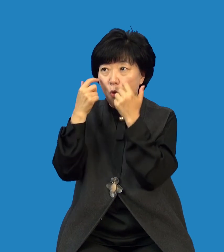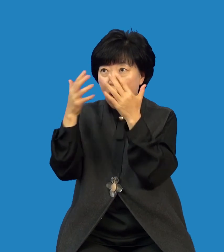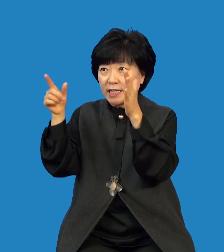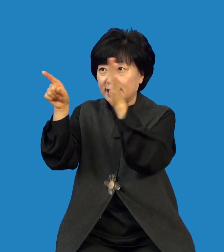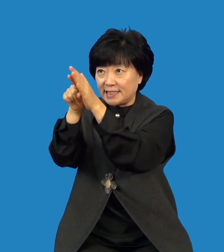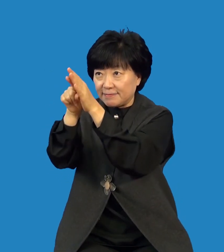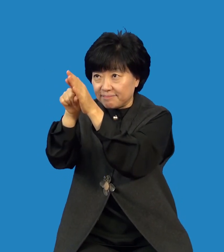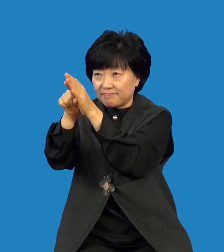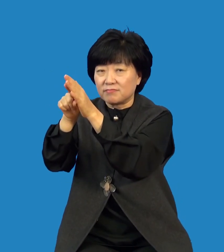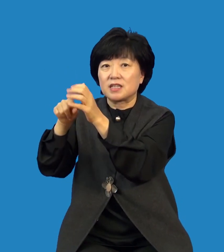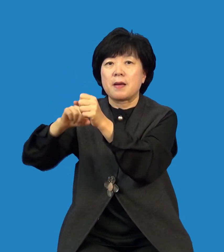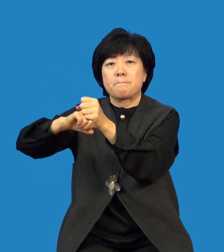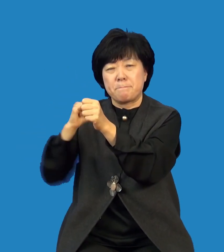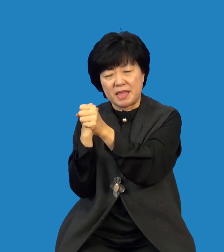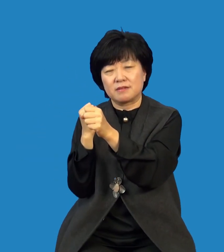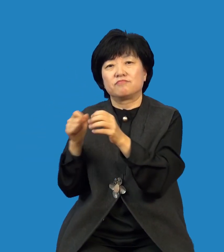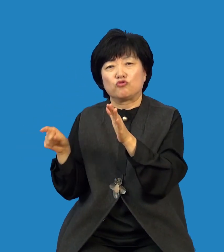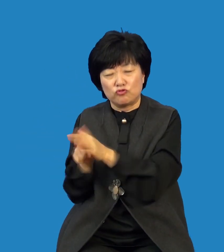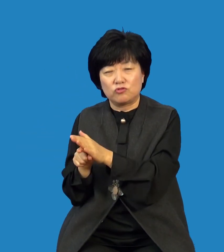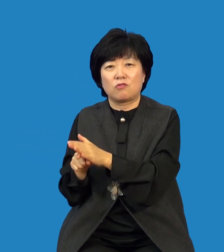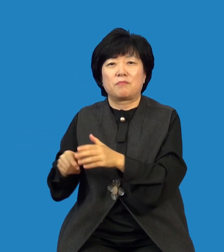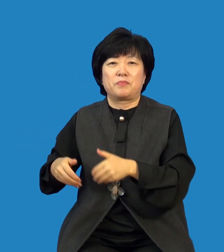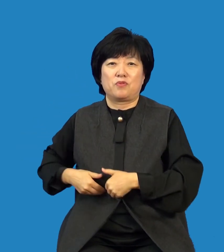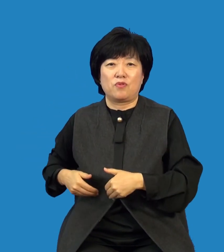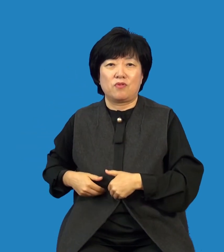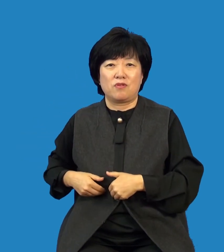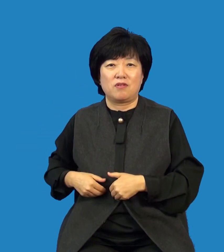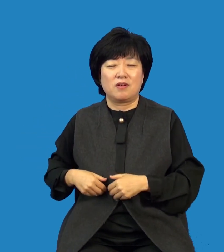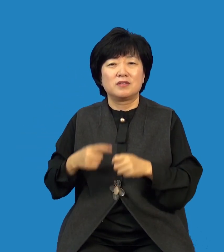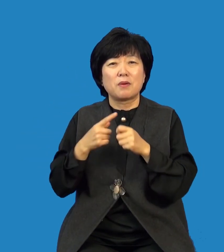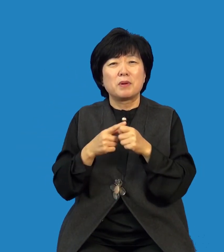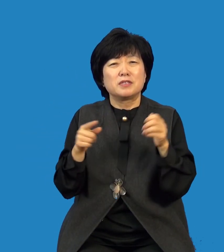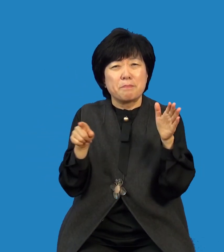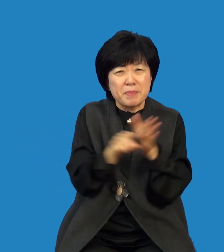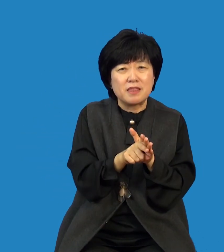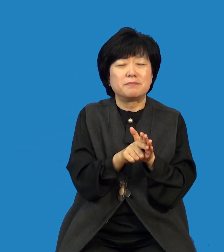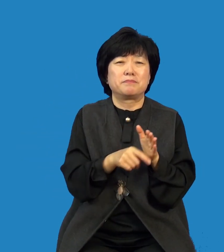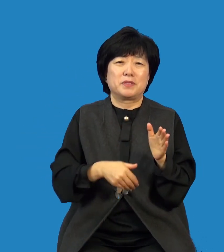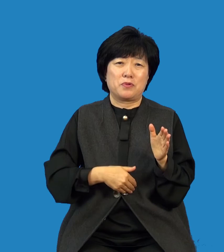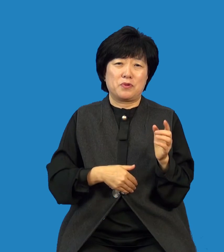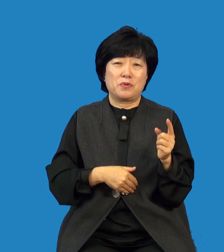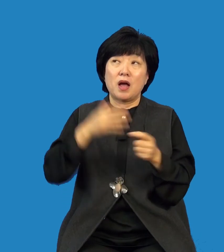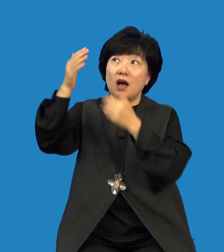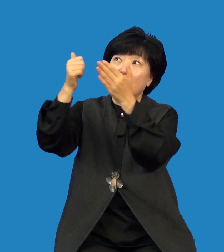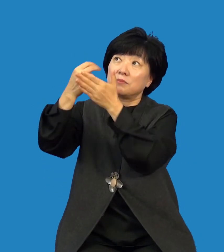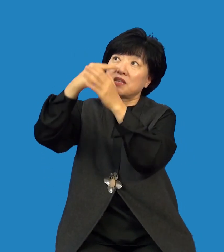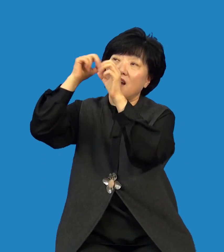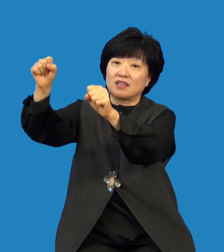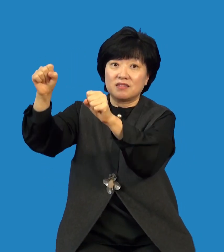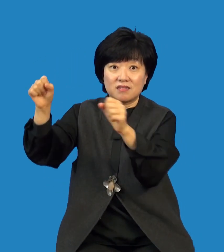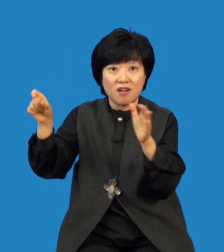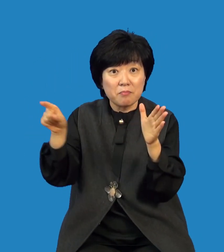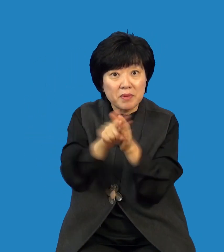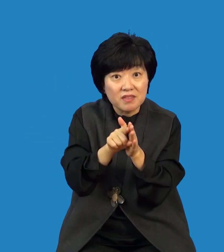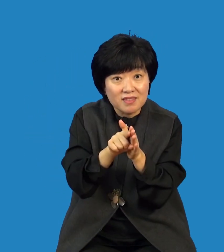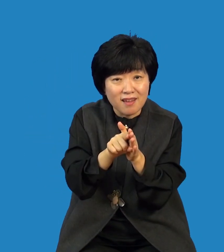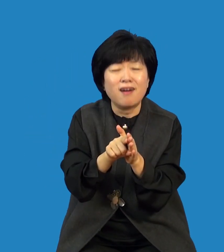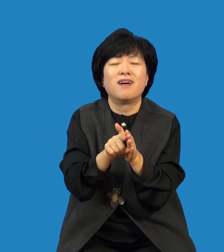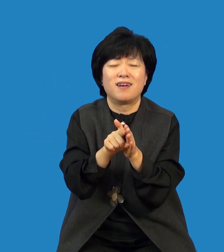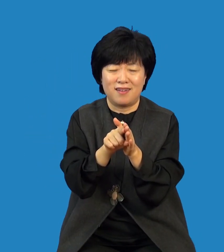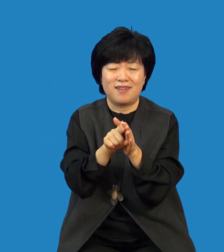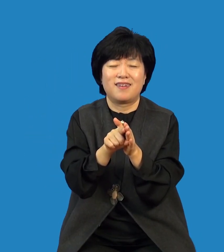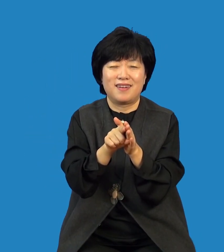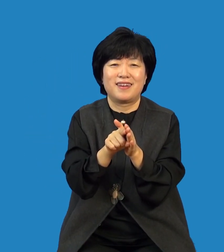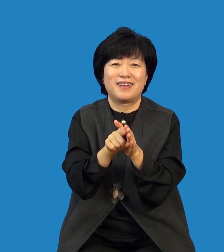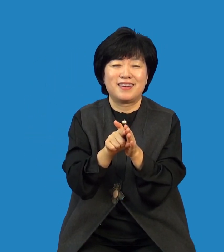거예요. 믿음과 순종. 첫째는 여러분, 믿음이 있으셔야 돼. 이 하나님 살아계신다고 하는 걸 안 믿으면 아무리 어쩌고 저쩌고 해도 이